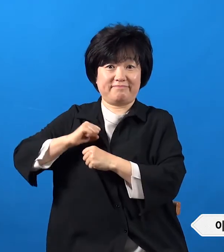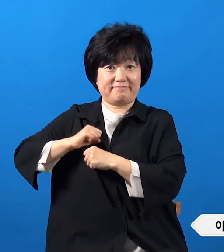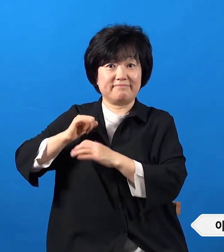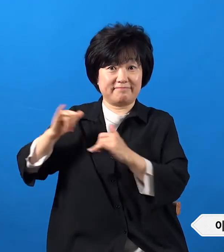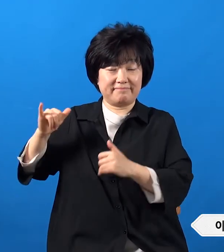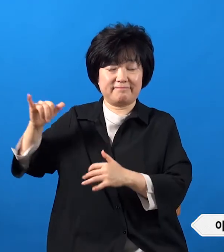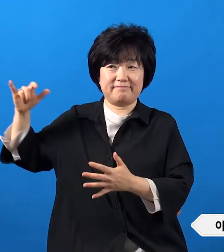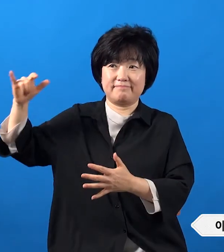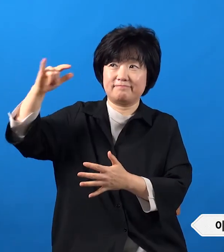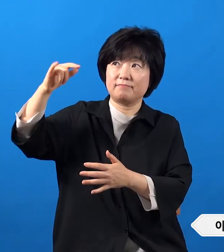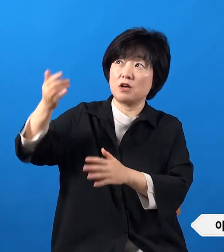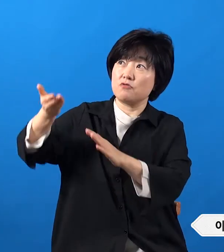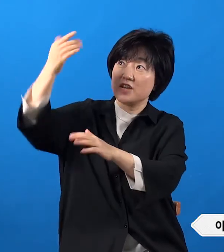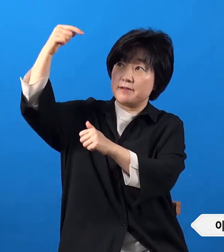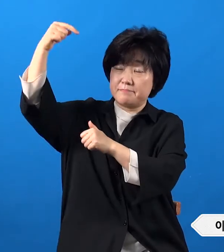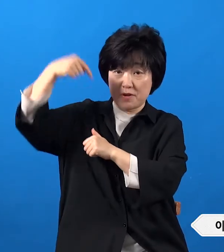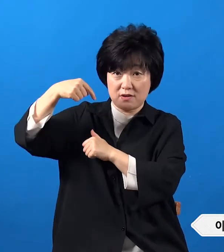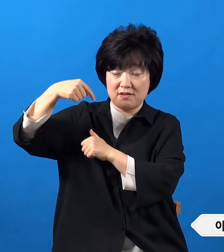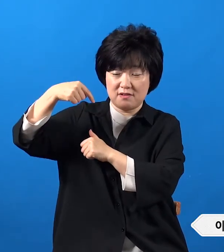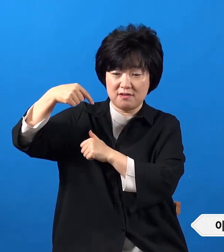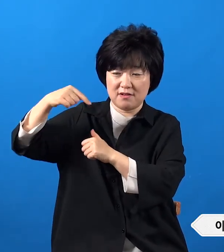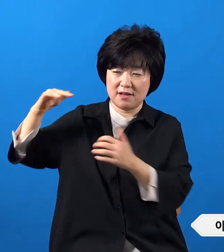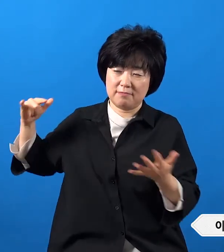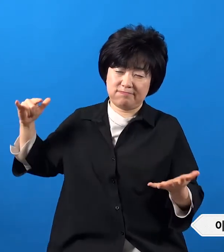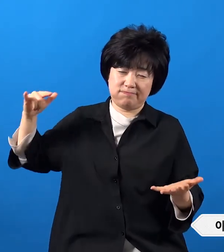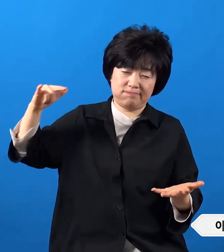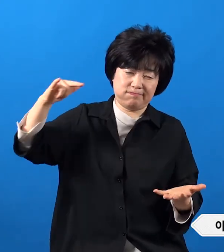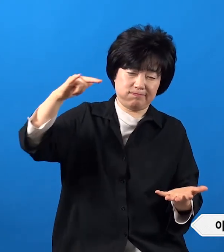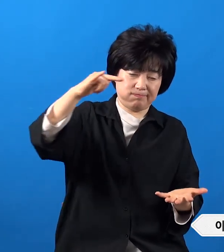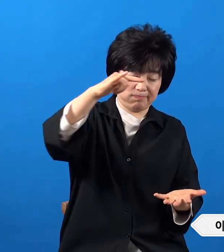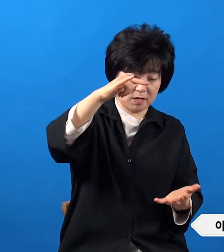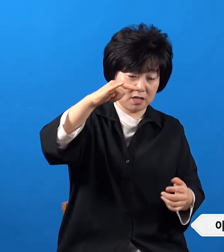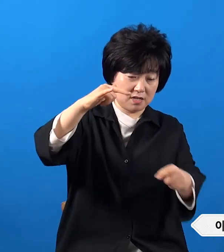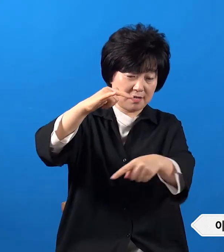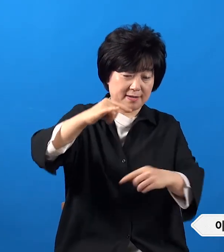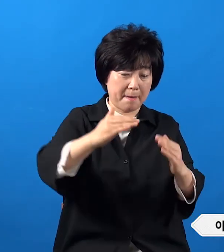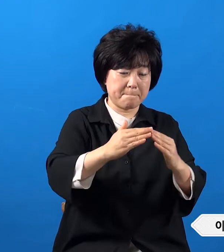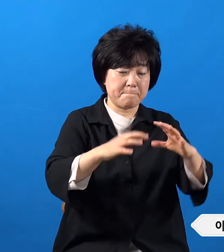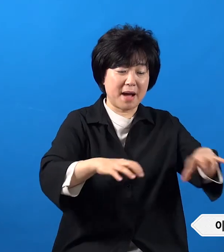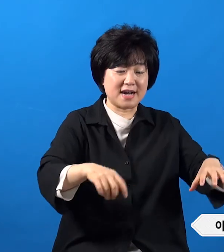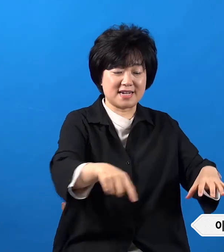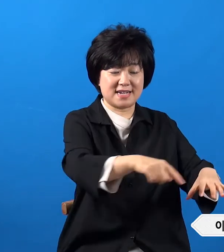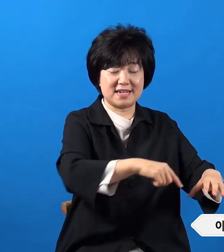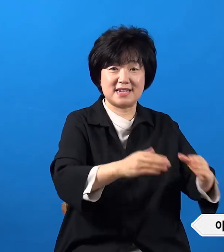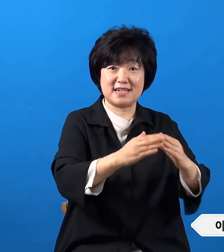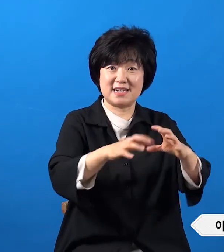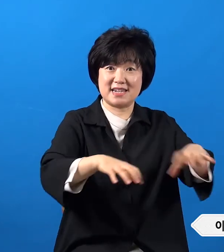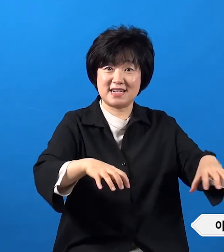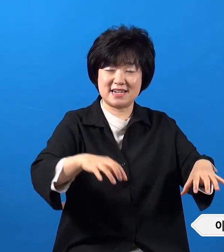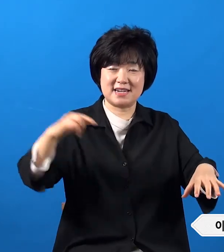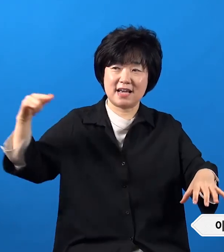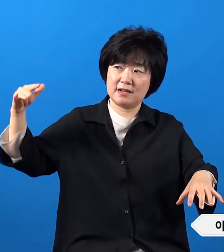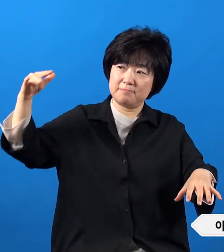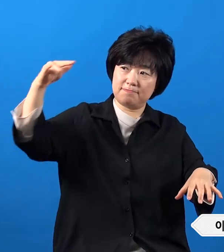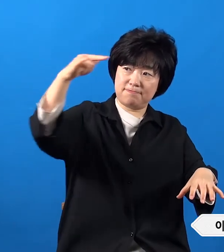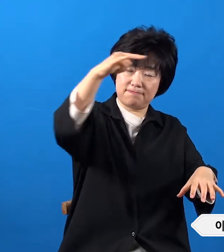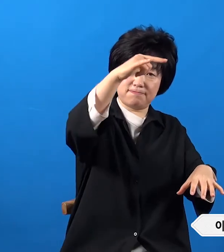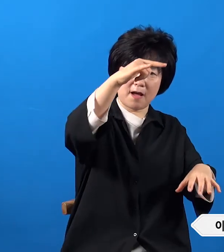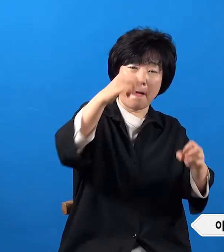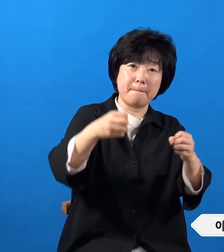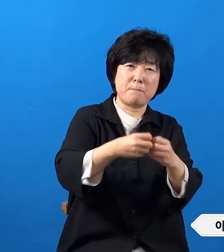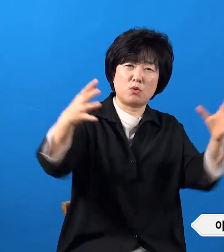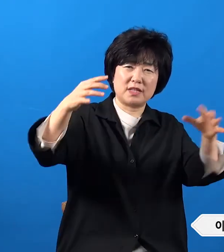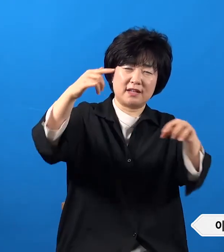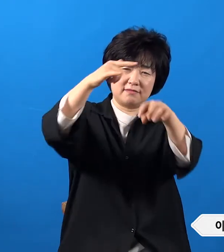명령을 받습니다. 베트남의 트랑방이라는 마을 지역에 네이팜 탄을